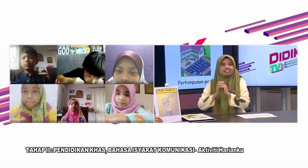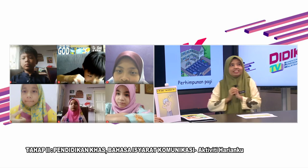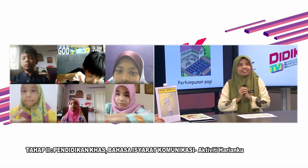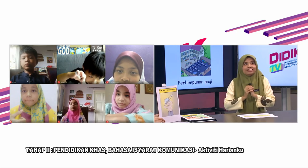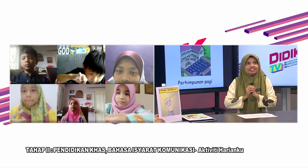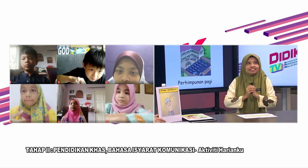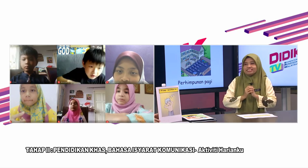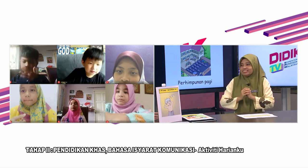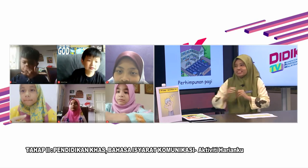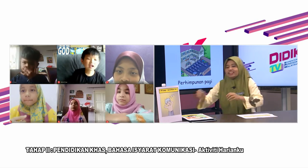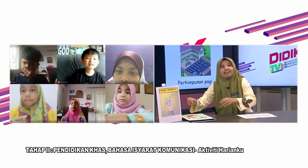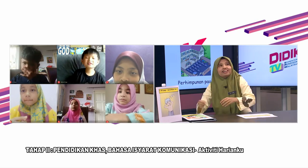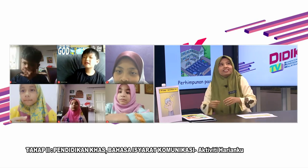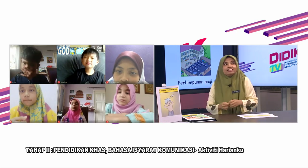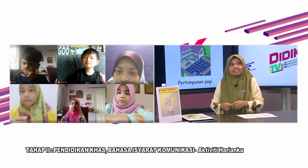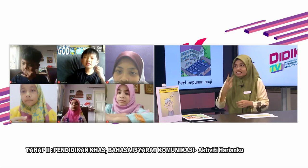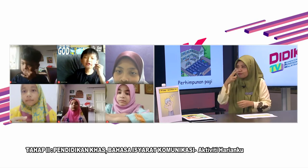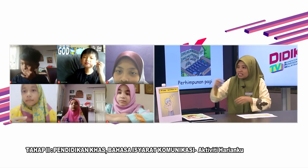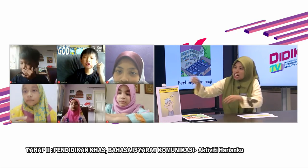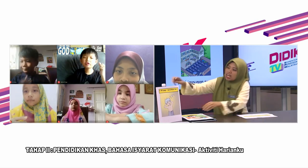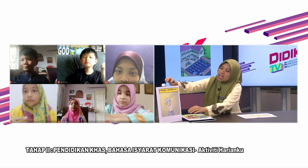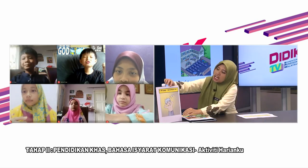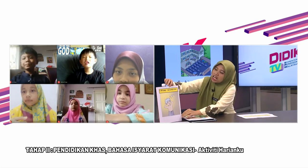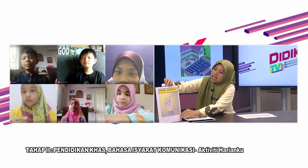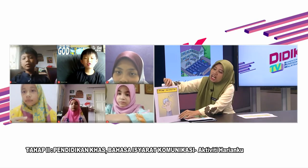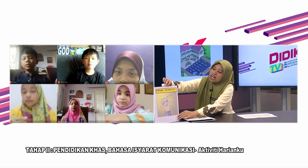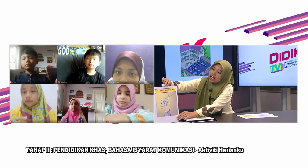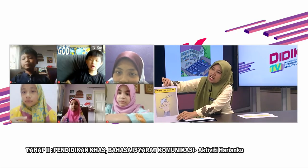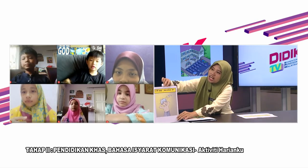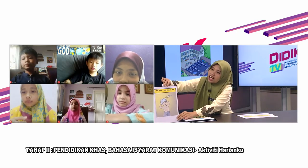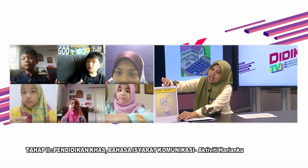Okey, murid sini. Alright. Nampak tak?